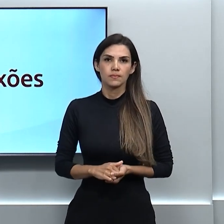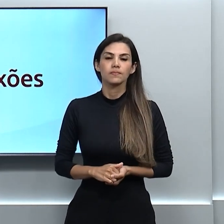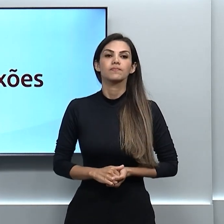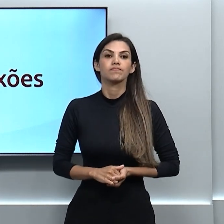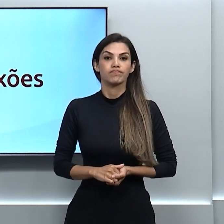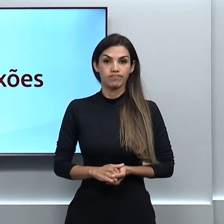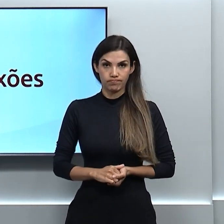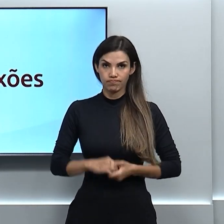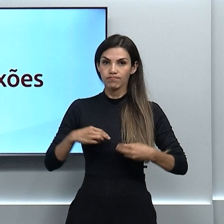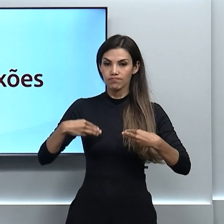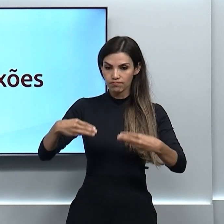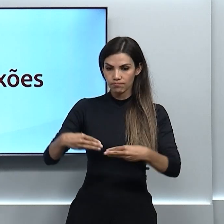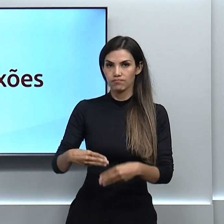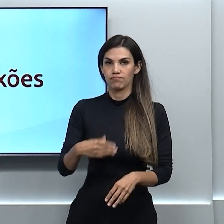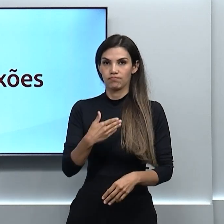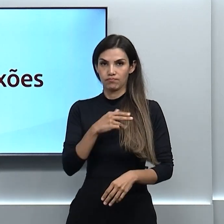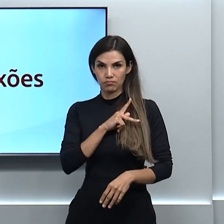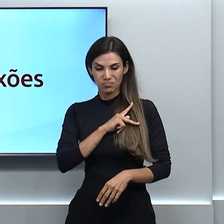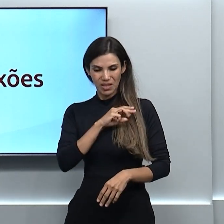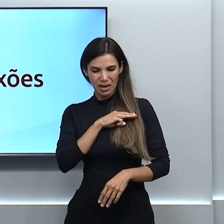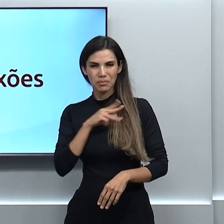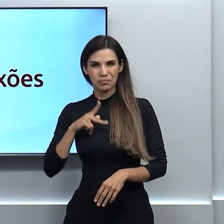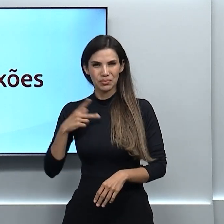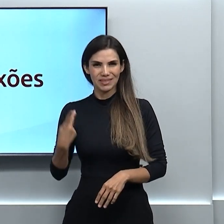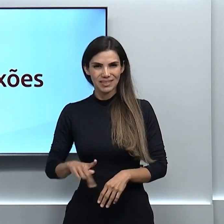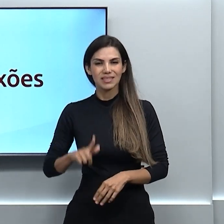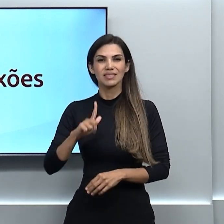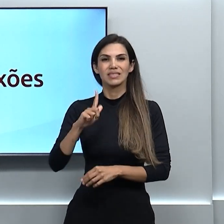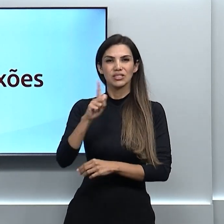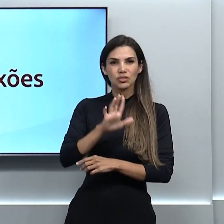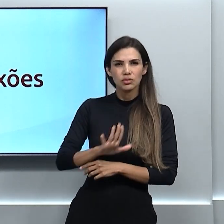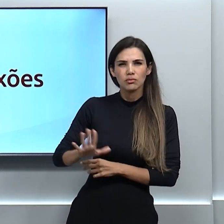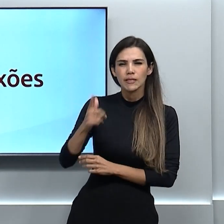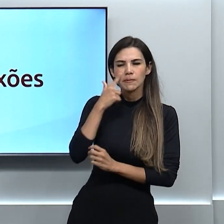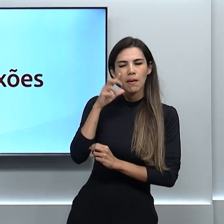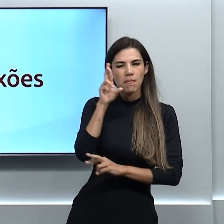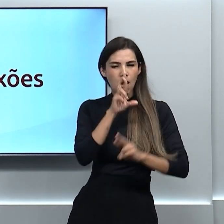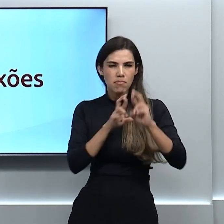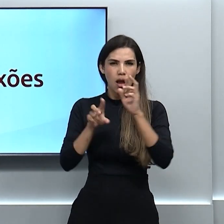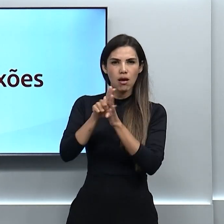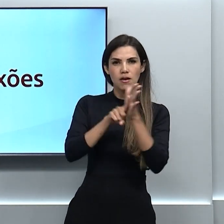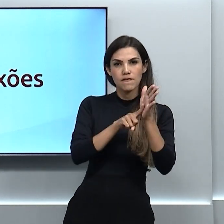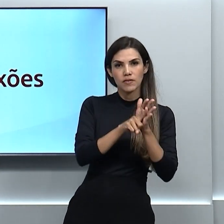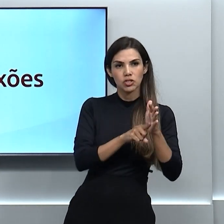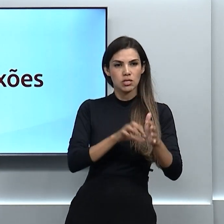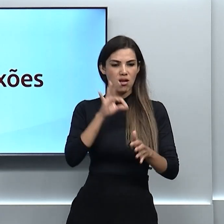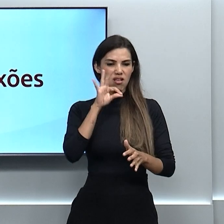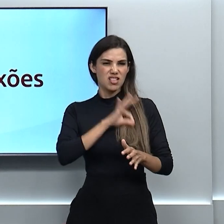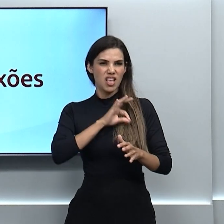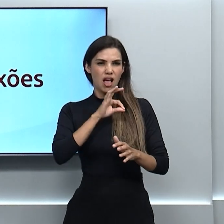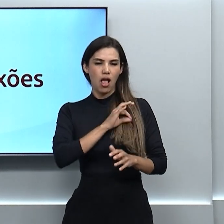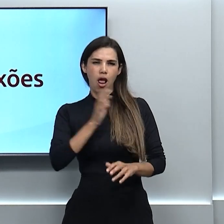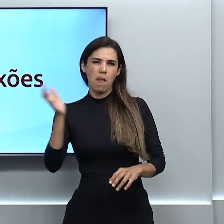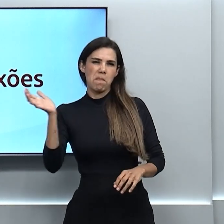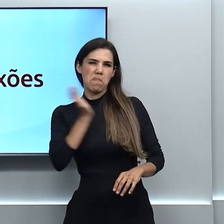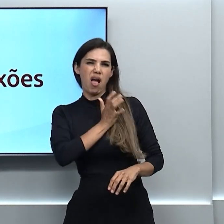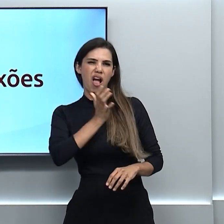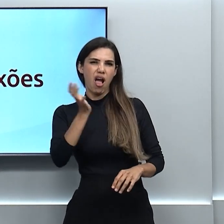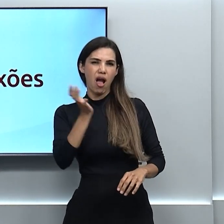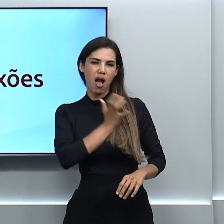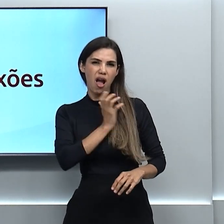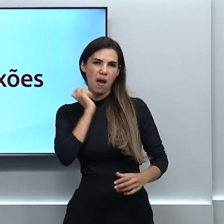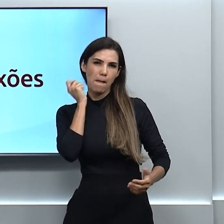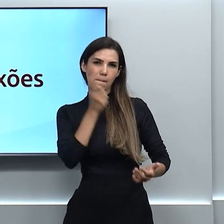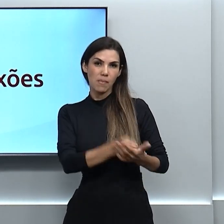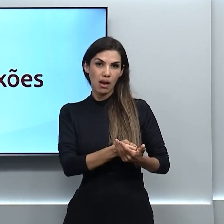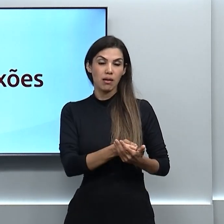O Ministério Público de Goiás está investigando o pagamento de supersalários e de gratificações indevidas a